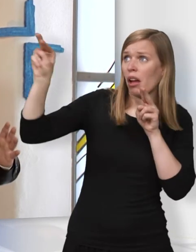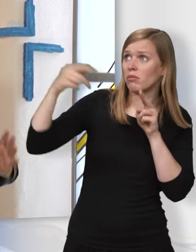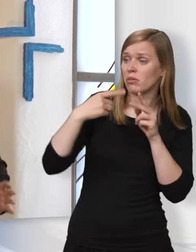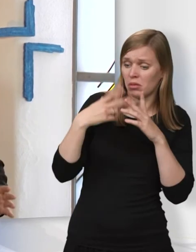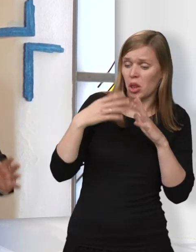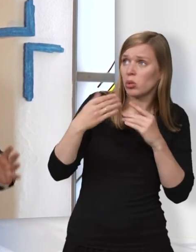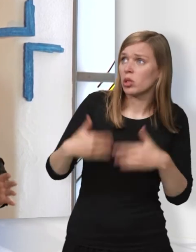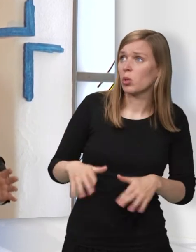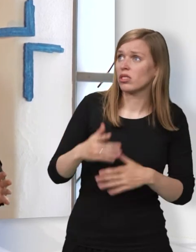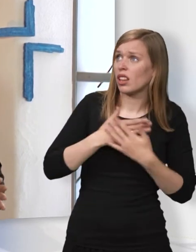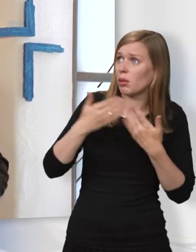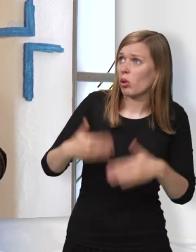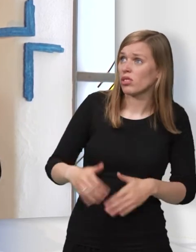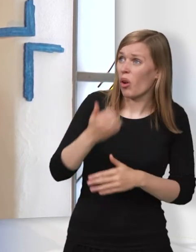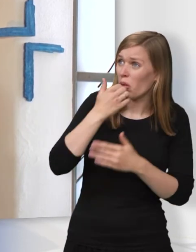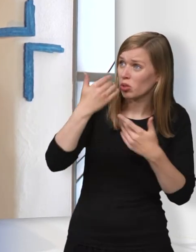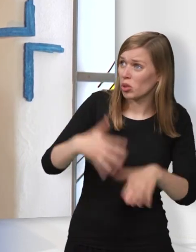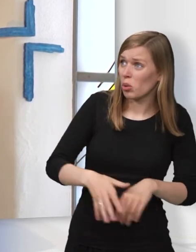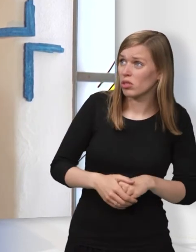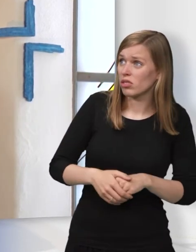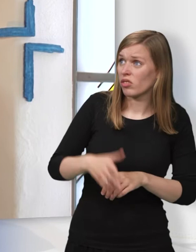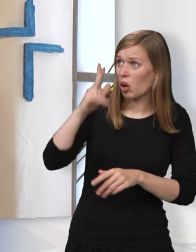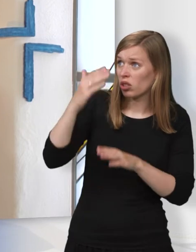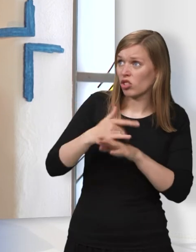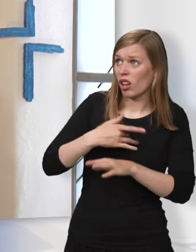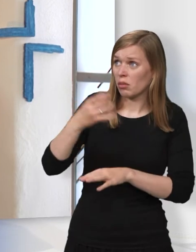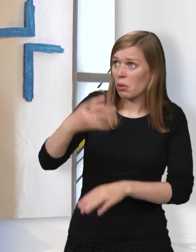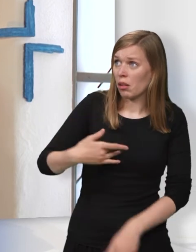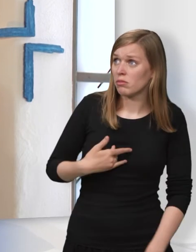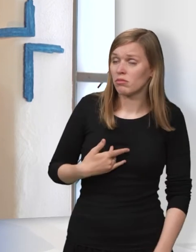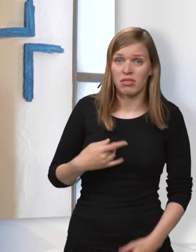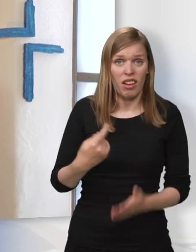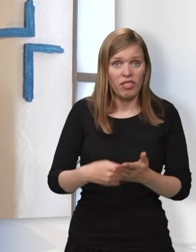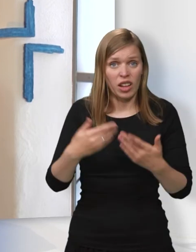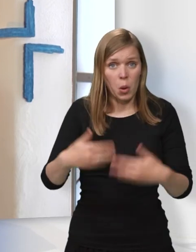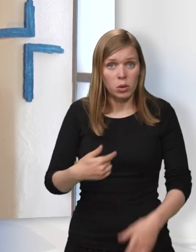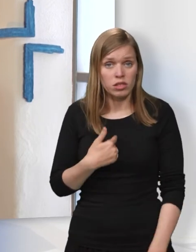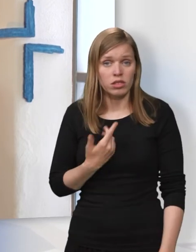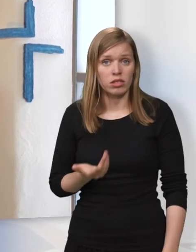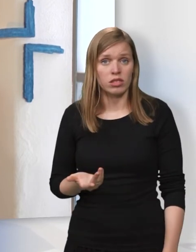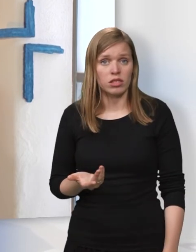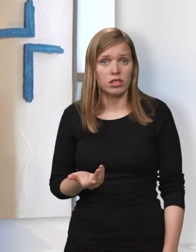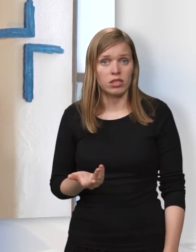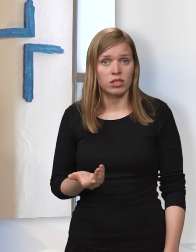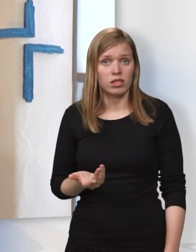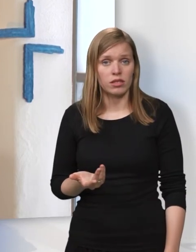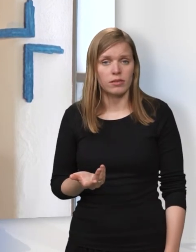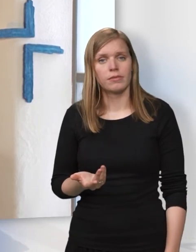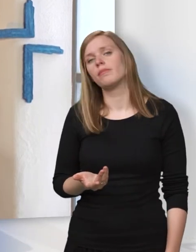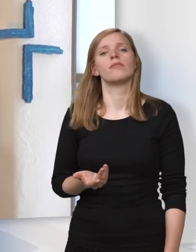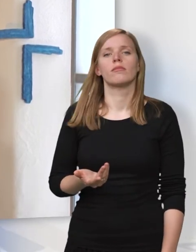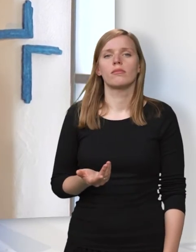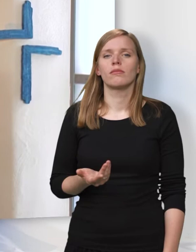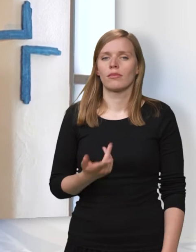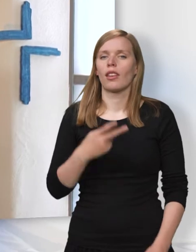lieblos, hoffnungslos, von Gott aussortiert? Wertloses Exemplar? Da fallen mir